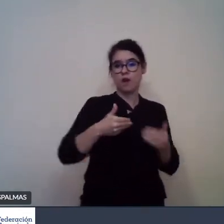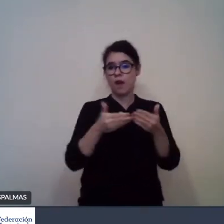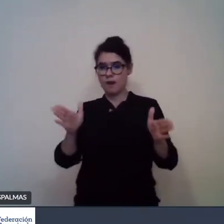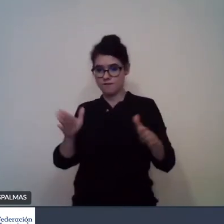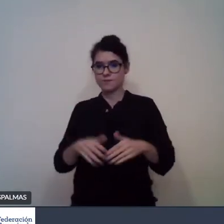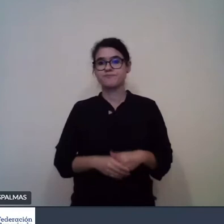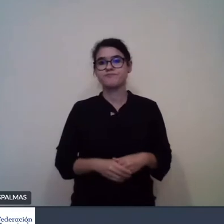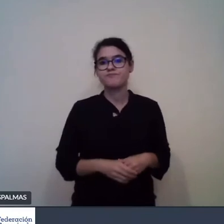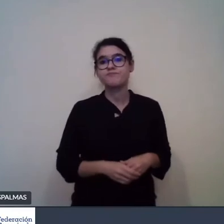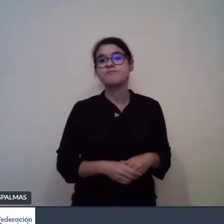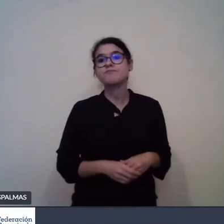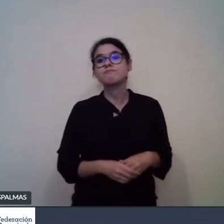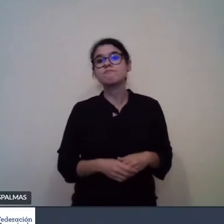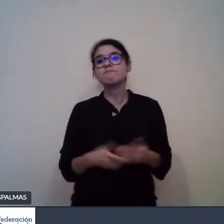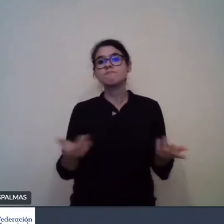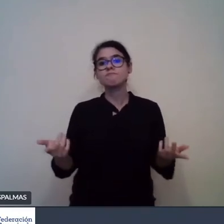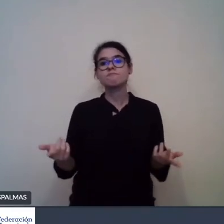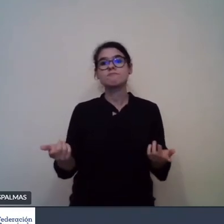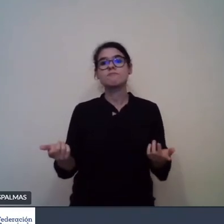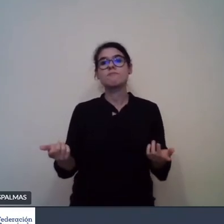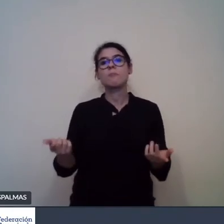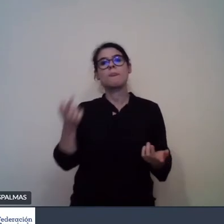Juega al poste.